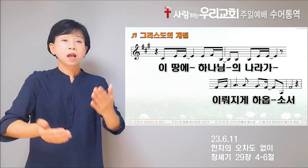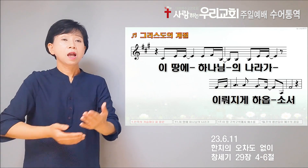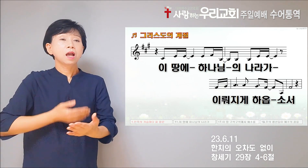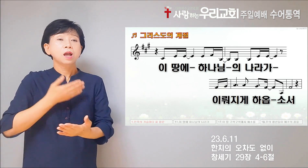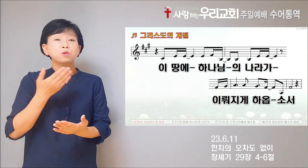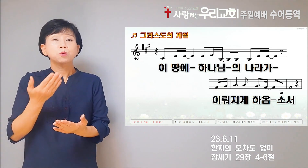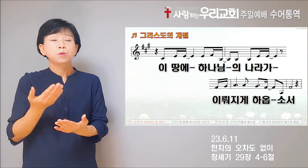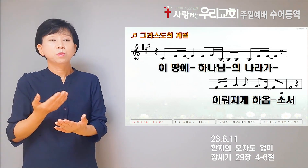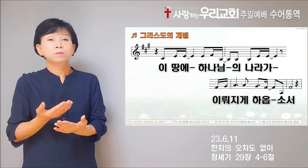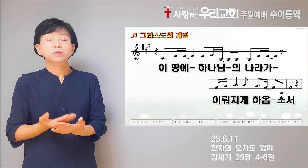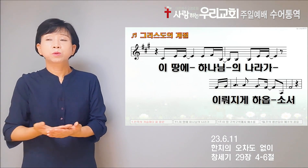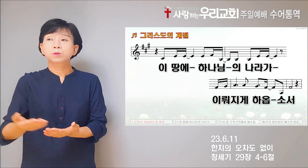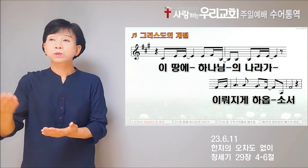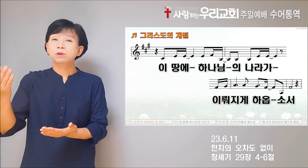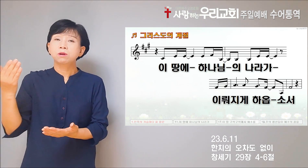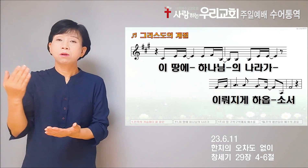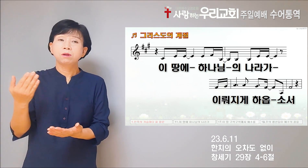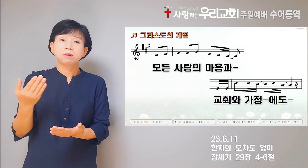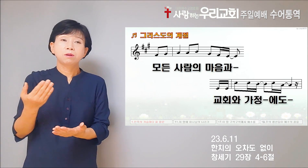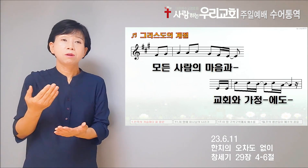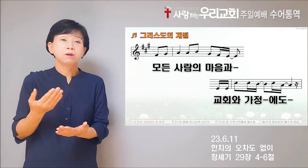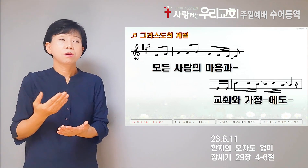이루어지게